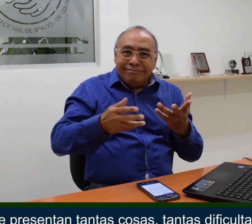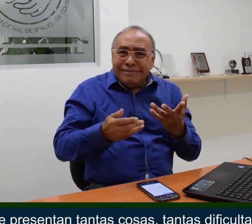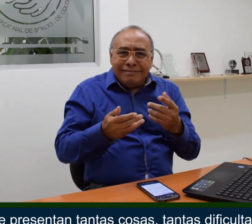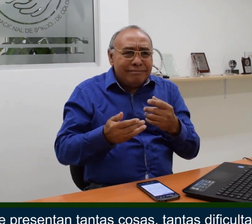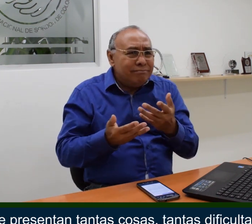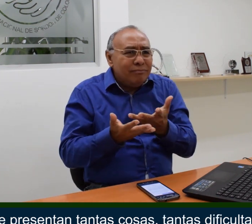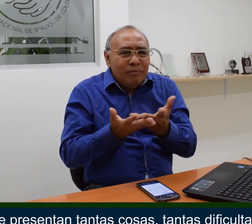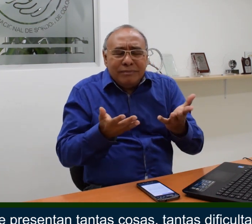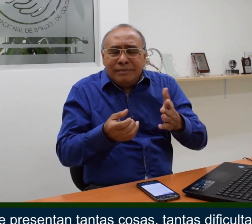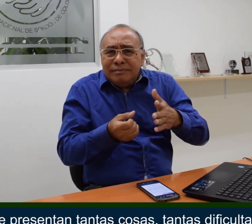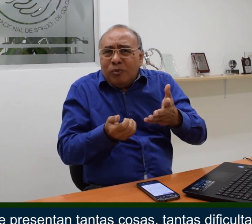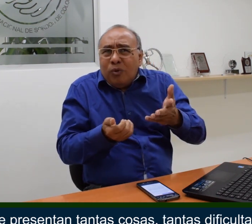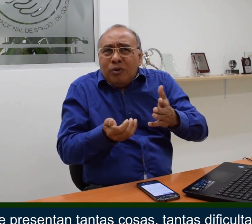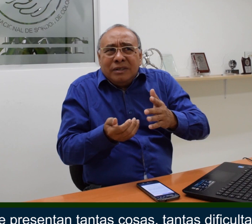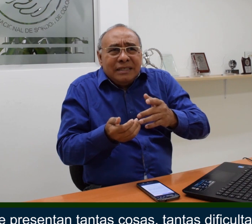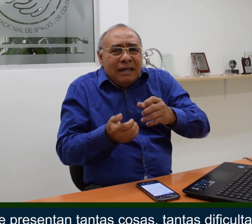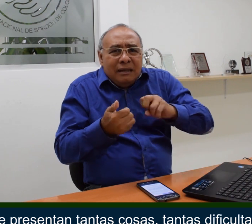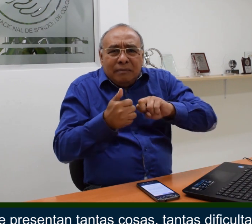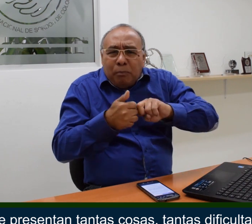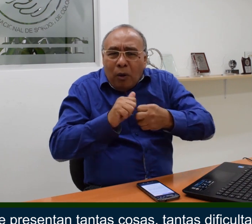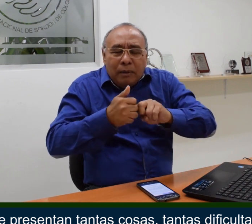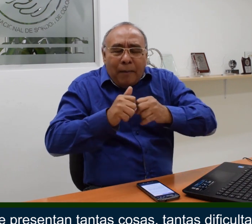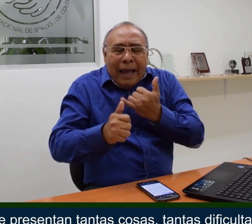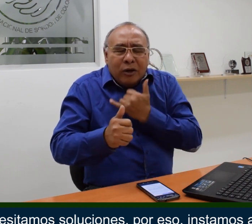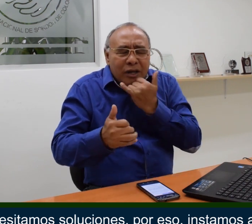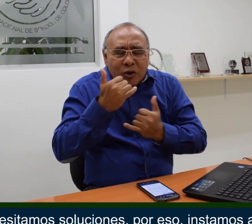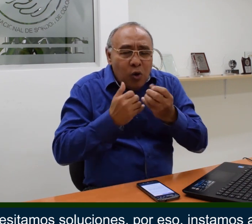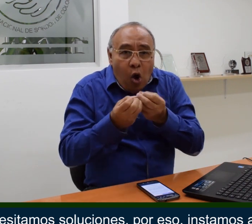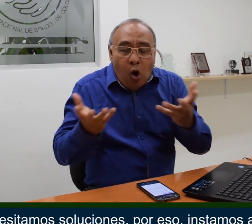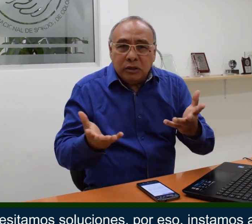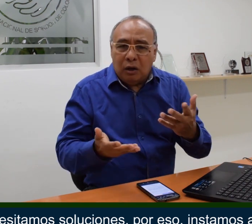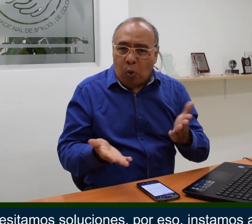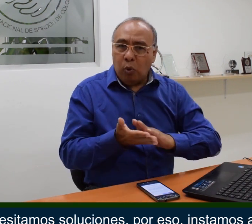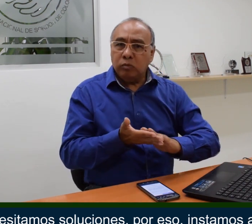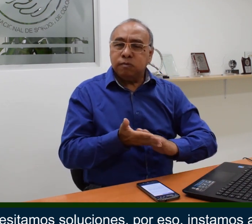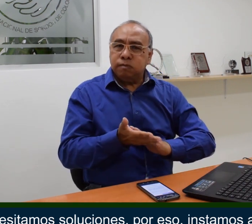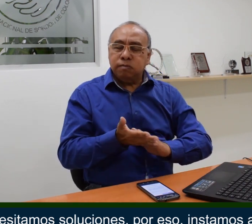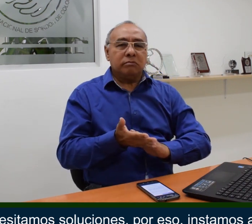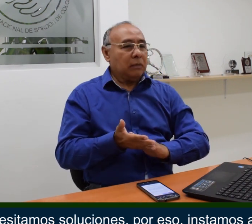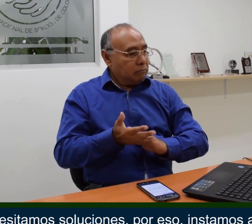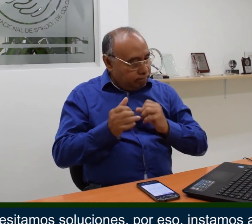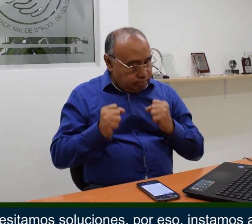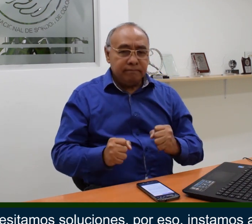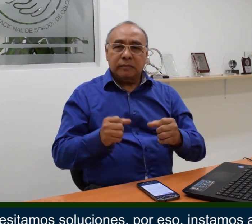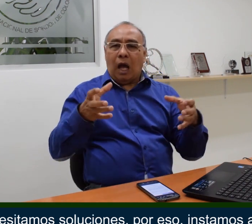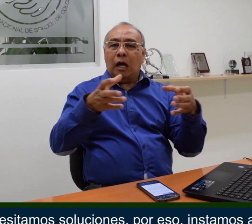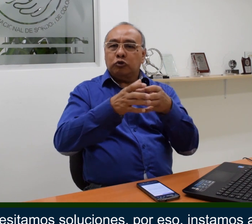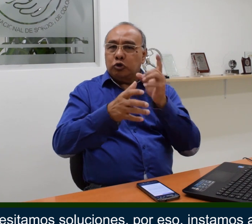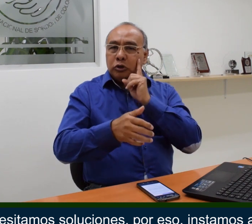tantas dificultades y vemos un error tras otro. Necesitamos soluciones. Por eso, instamos a las asociaciones de